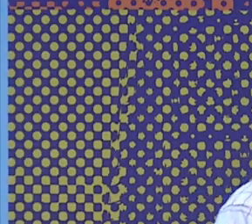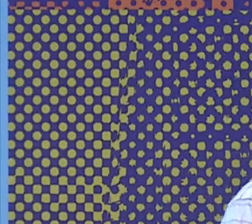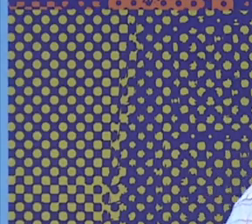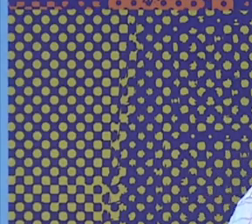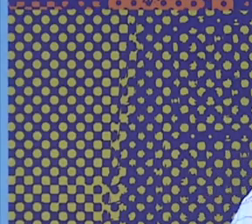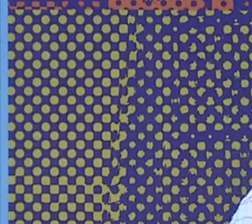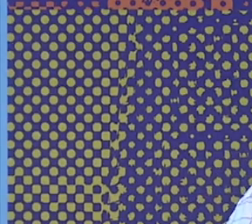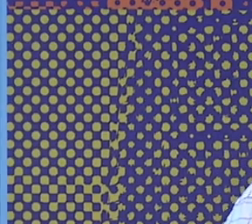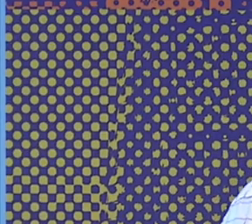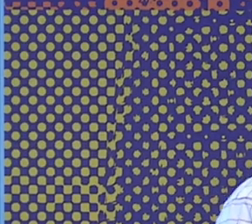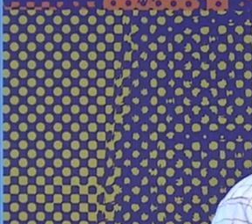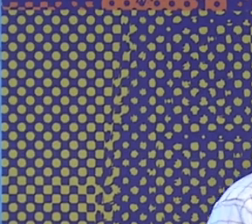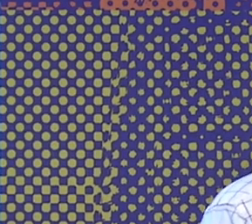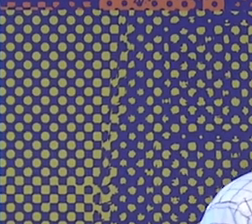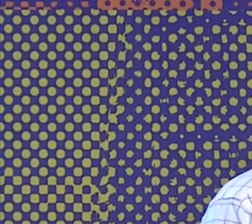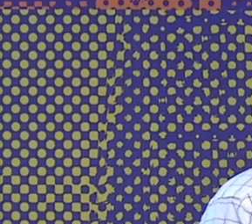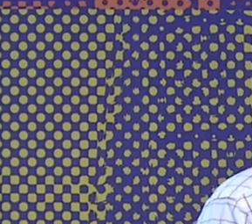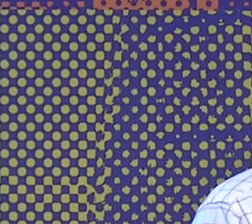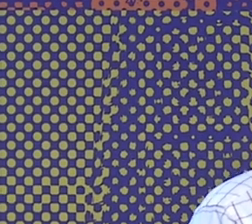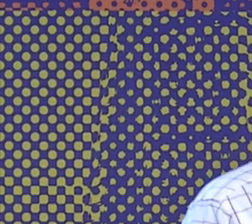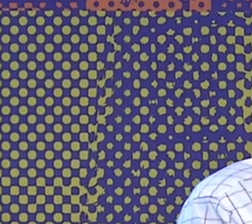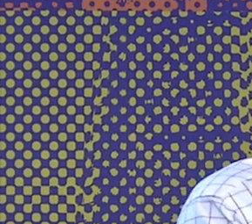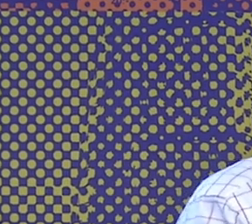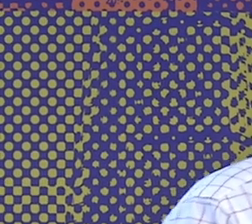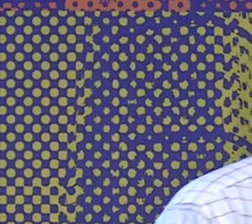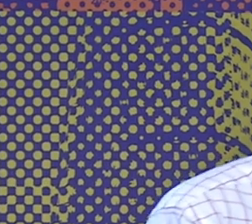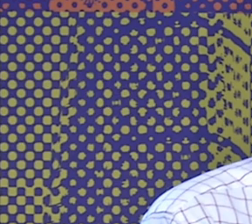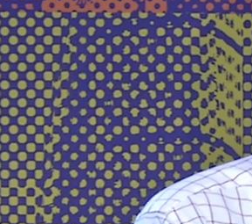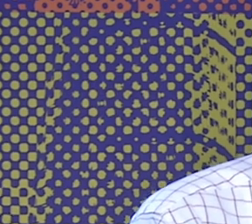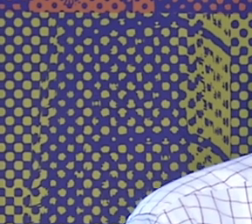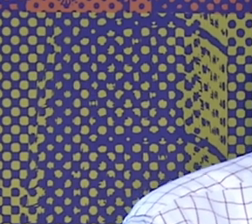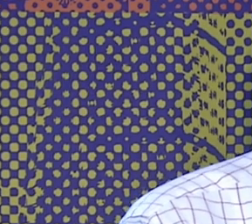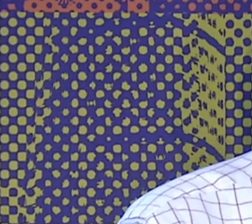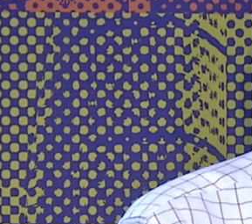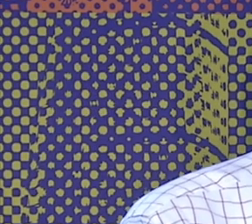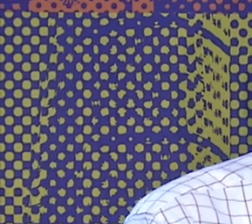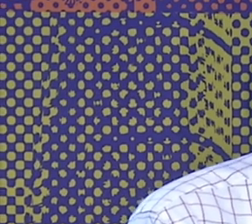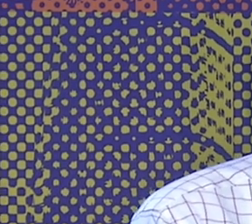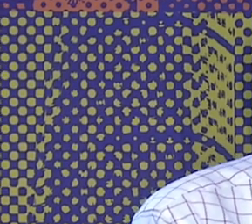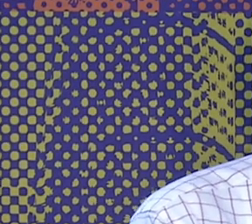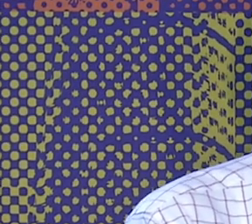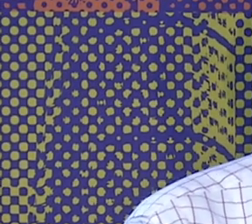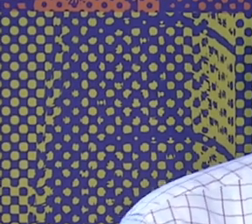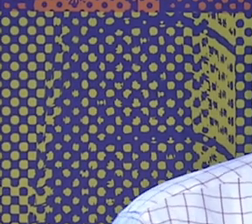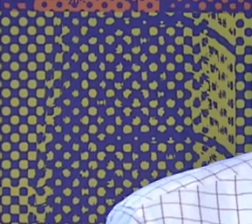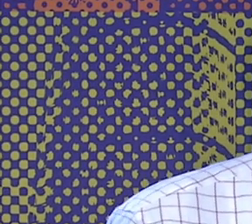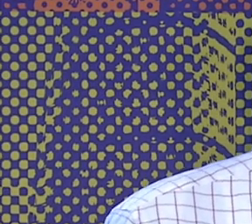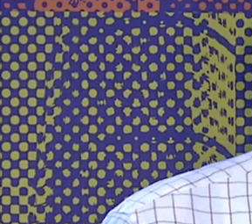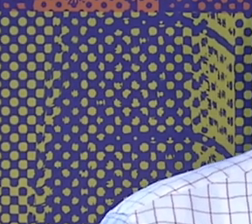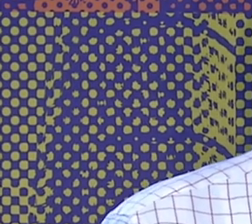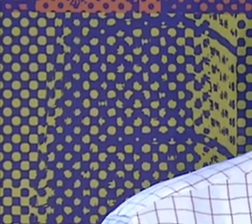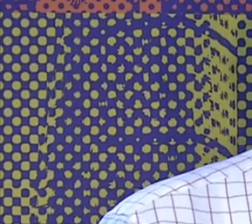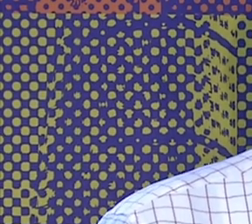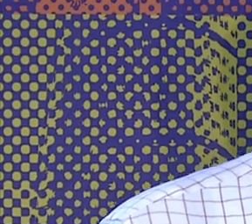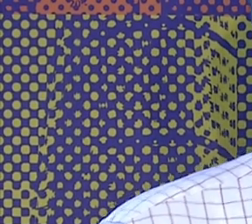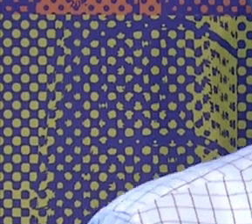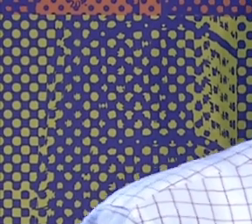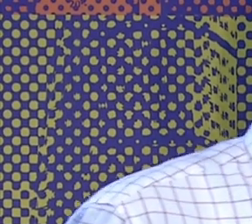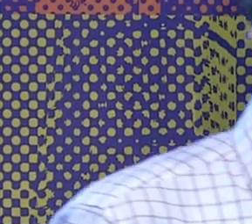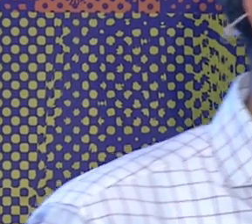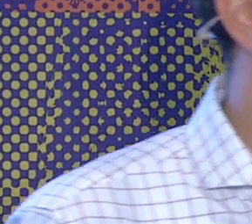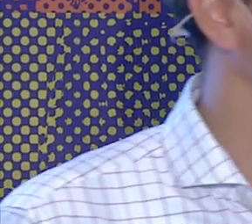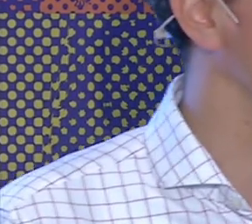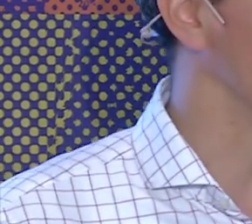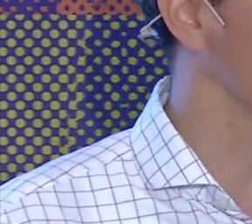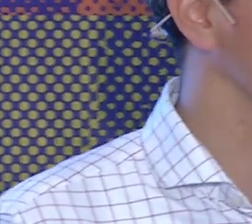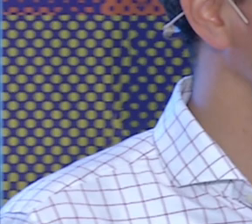de fördelarna tror jag är väldigt viktigt, och andra fördelar som ni har lokalt i Arvika. Men också att man då rustar kommunen för att kunna